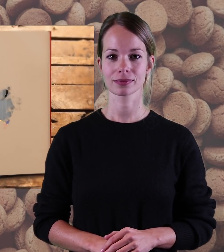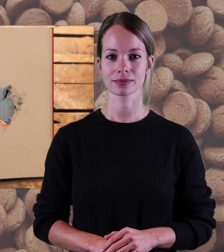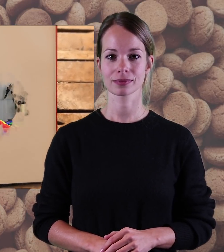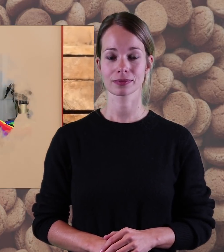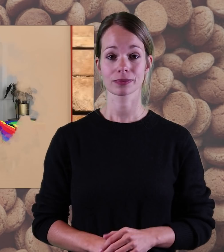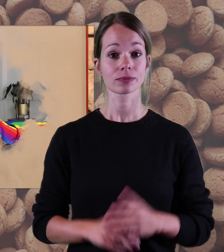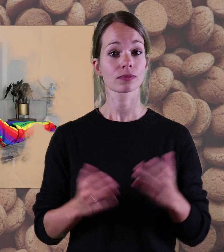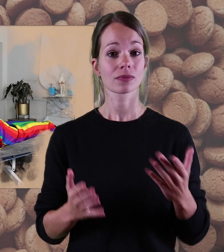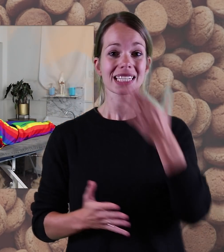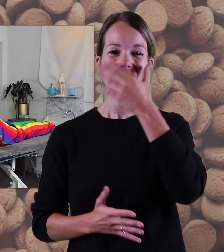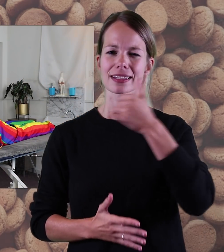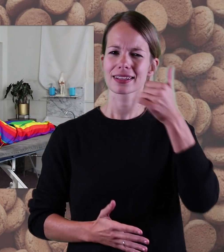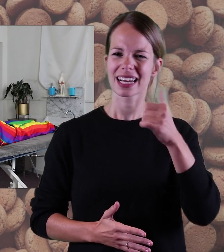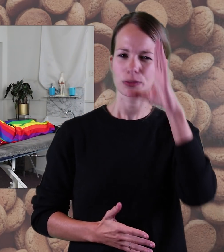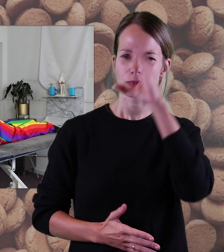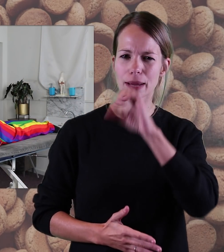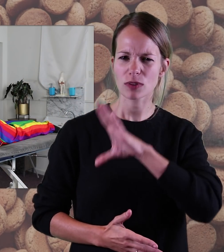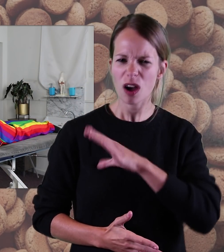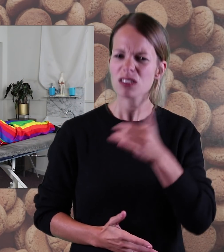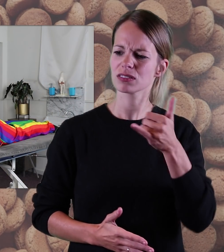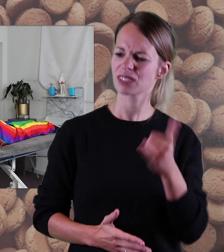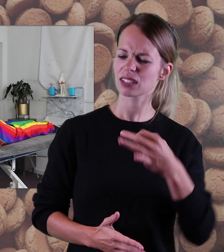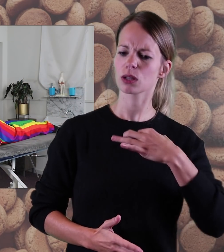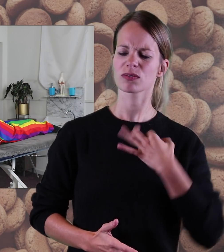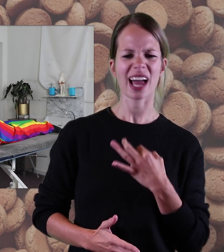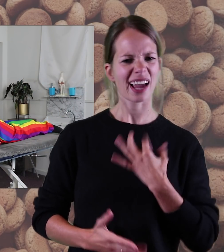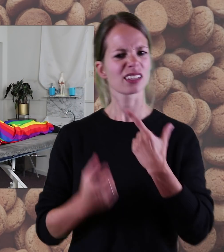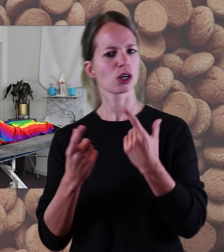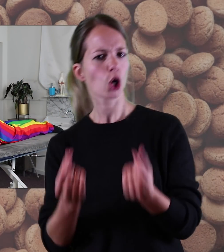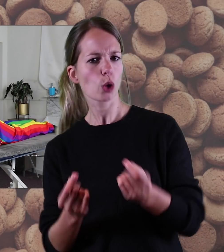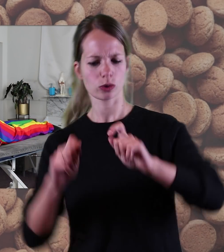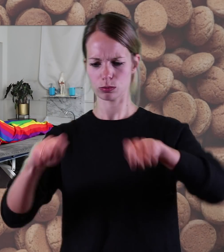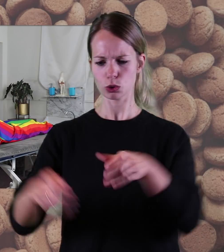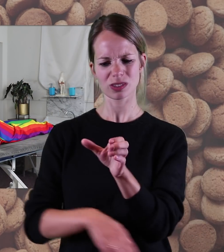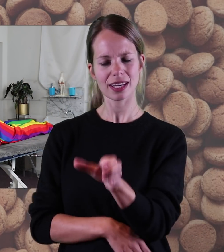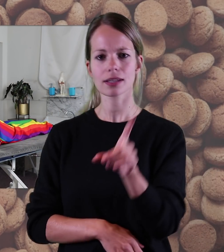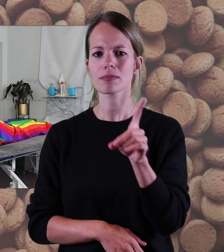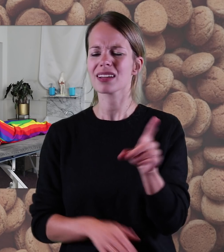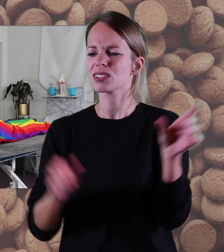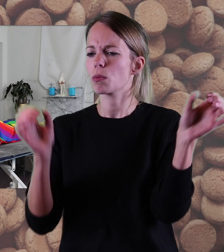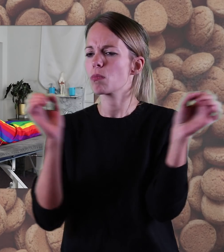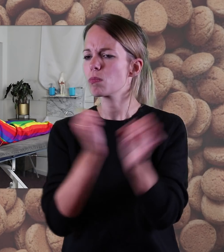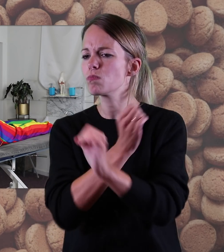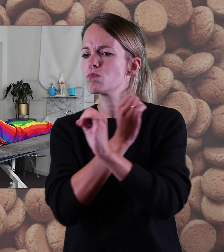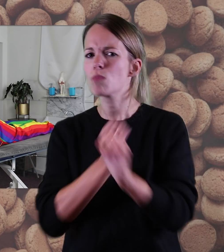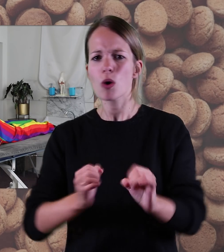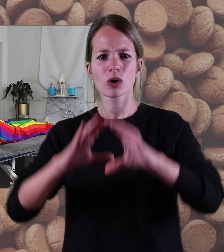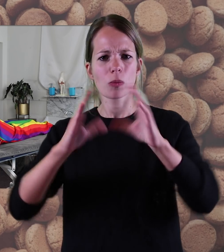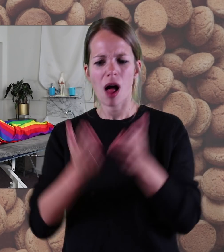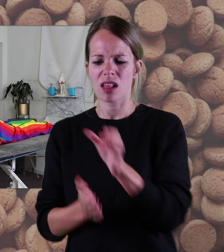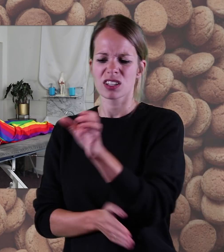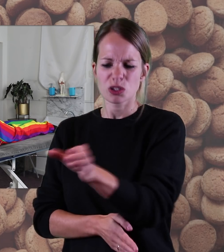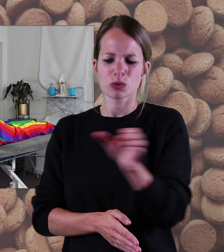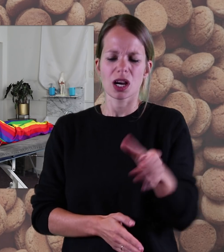En ja, Sinterklaas snapt ook wel dat dat voor de kinderen fijn is en leuk is om de schoen te zetten. Maar ja, het is echt onmogelijk om al die